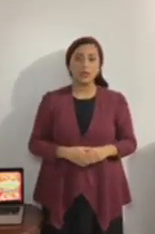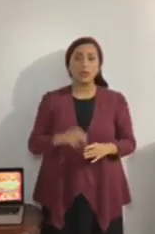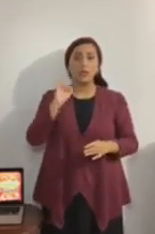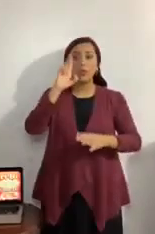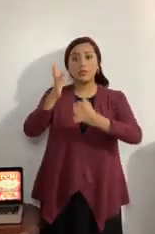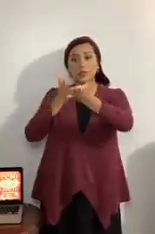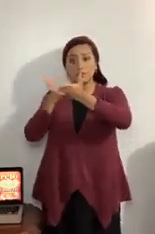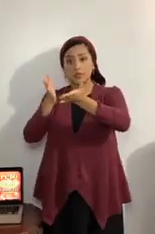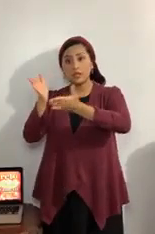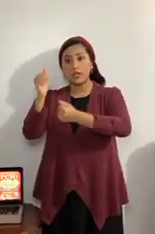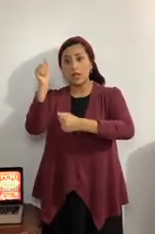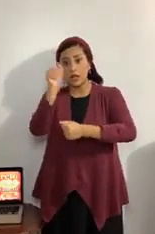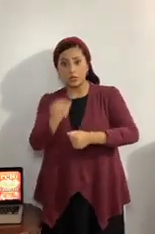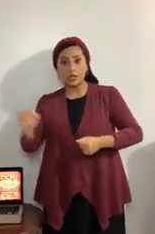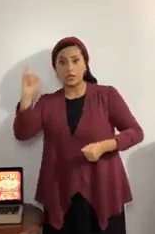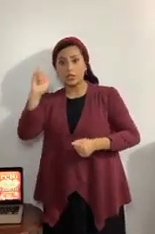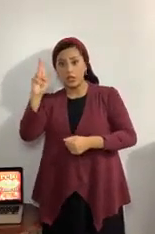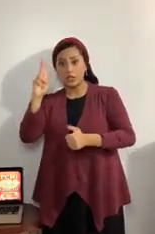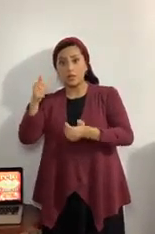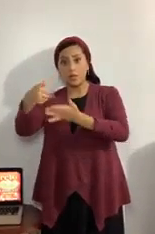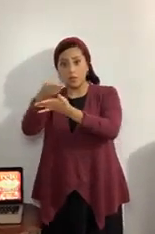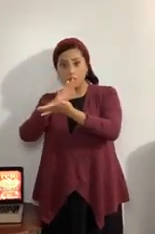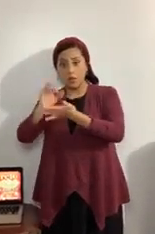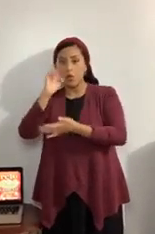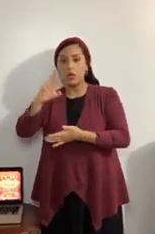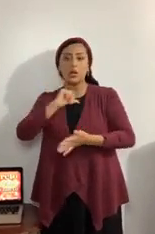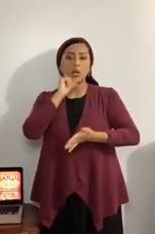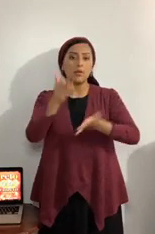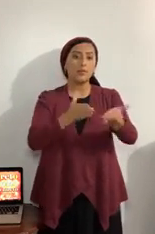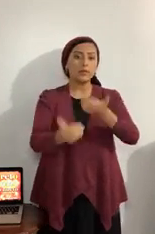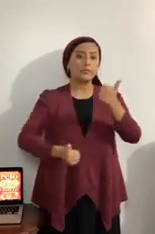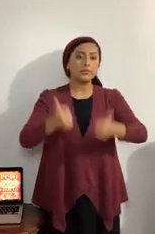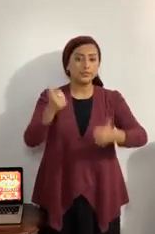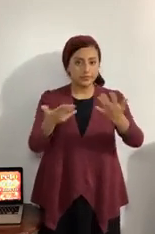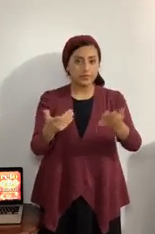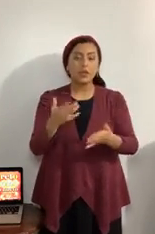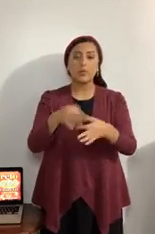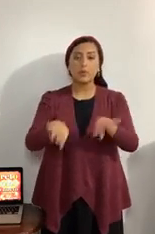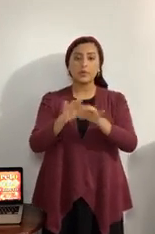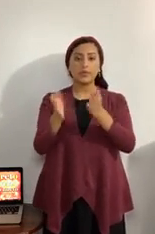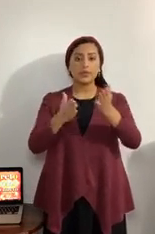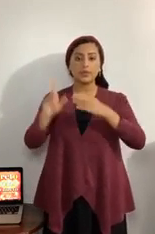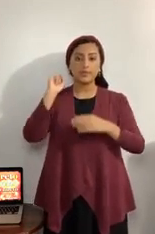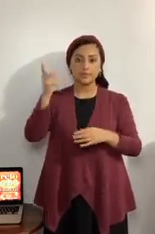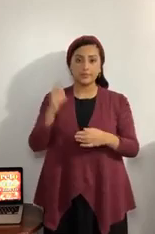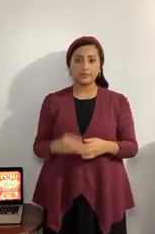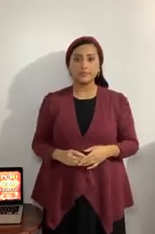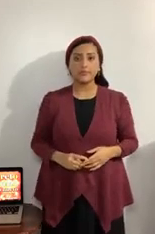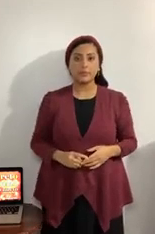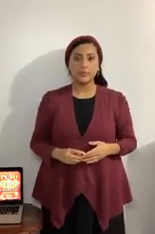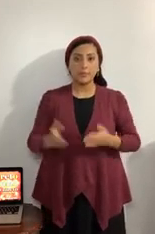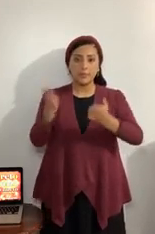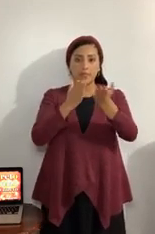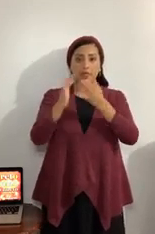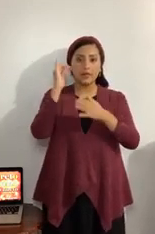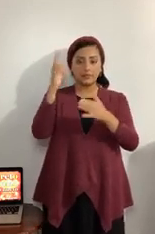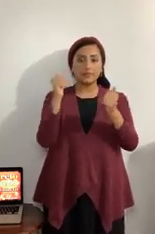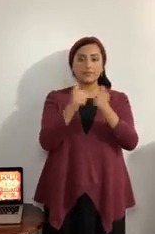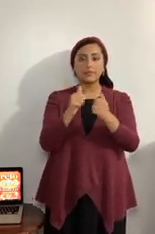a Adonai Yahweh en santidad, o no le servimos. Entonces sí conviene servirle. ¿Se sirve a Yahweh con pureza de corazón